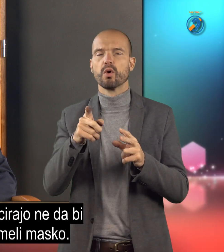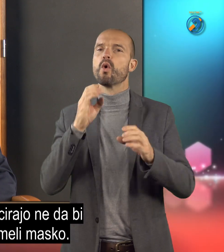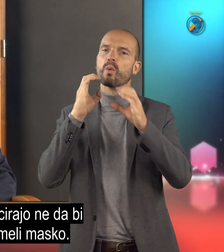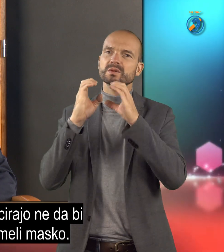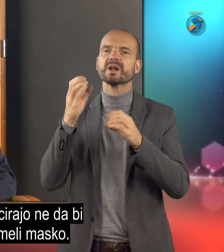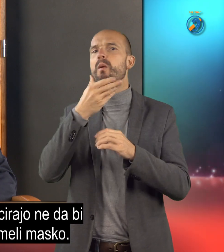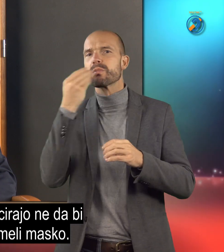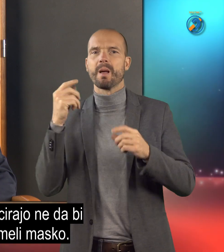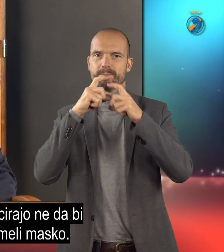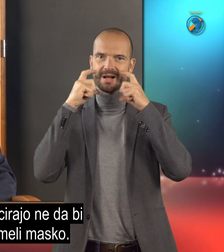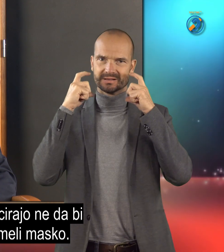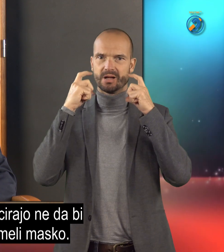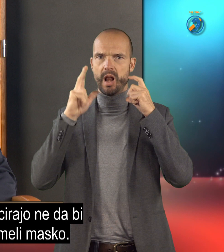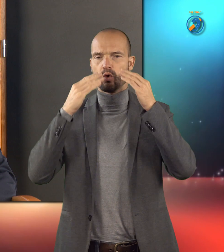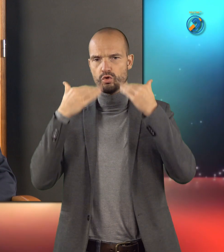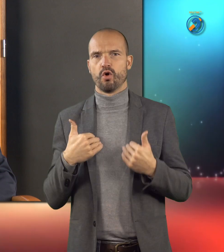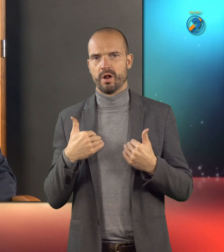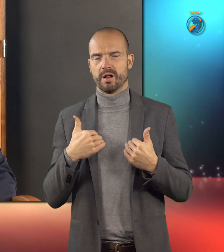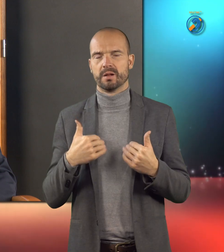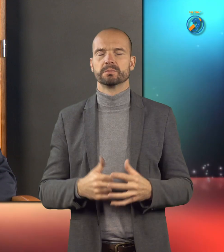komunicirajo brez tega, da nosijo maske.